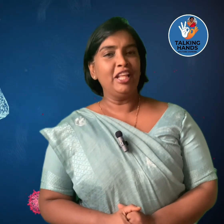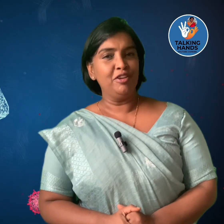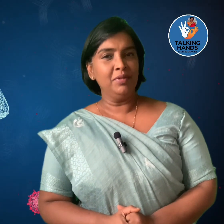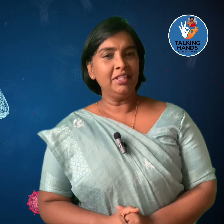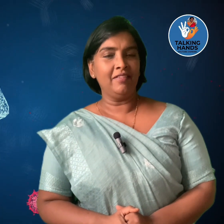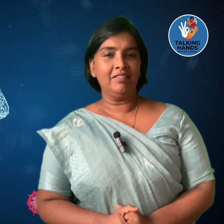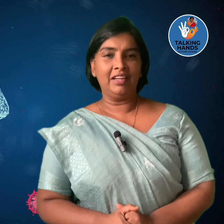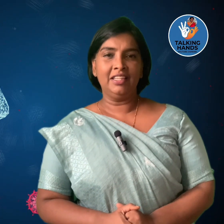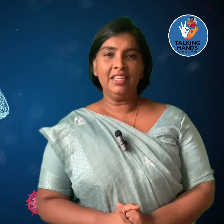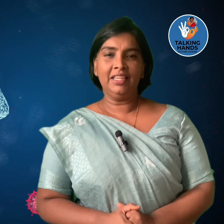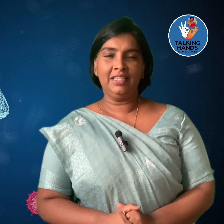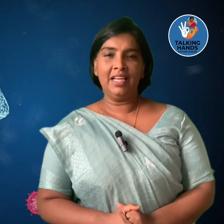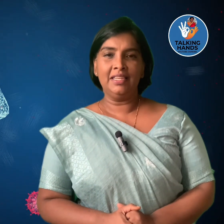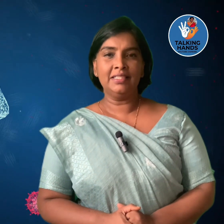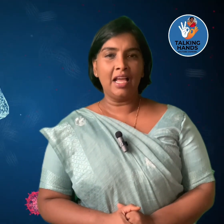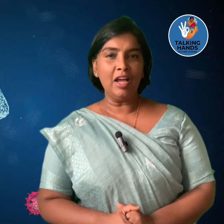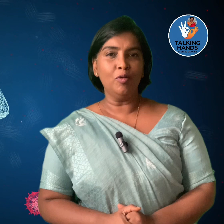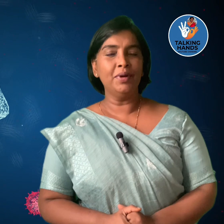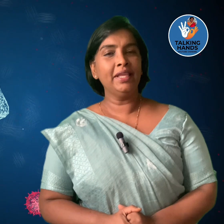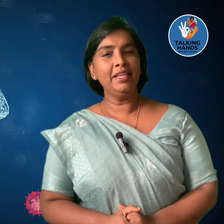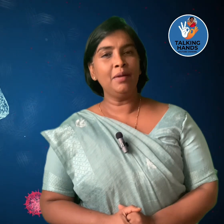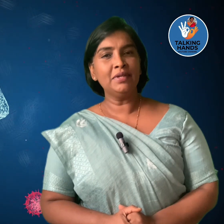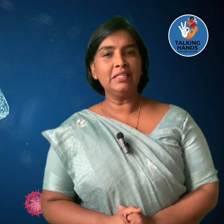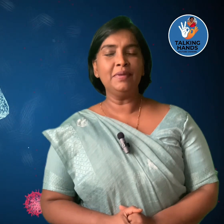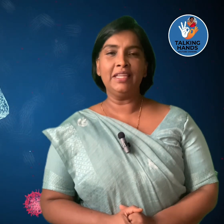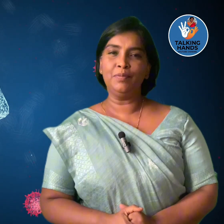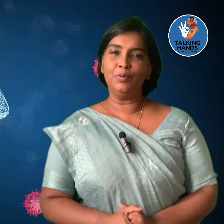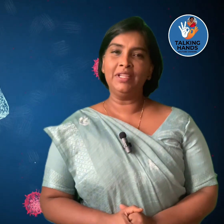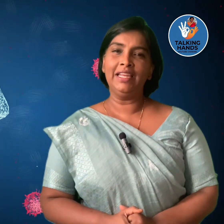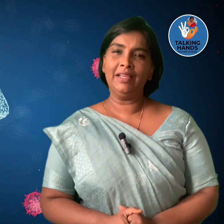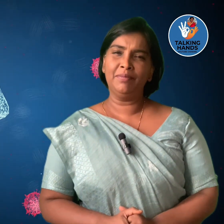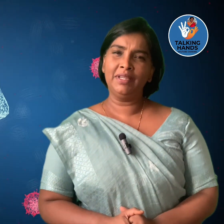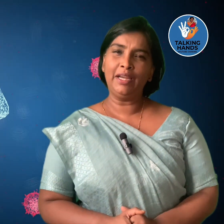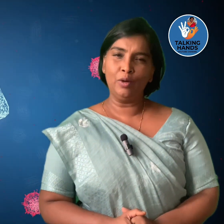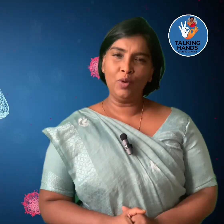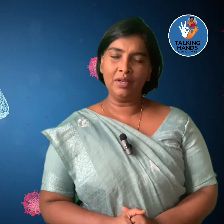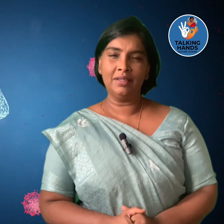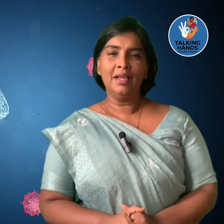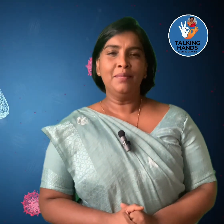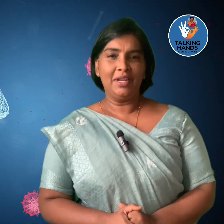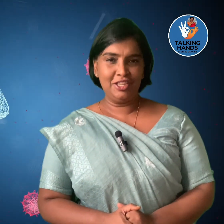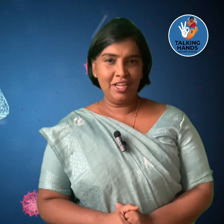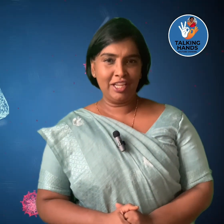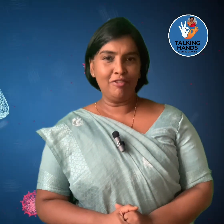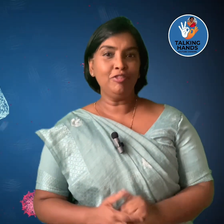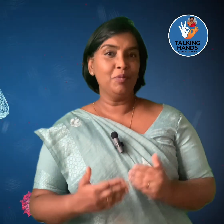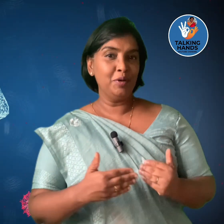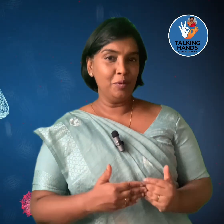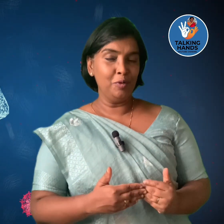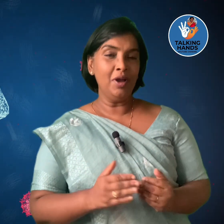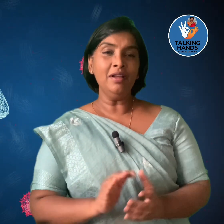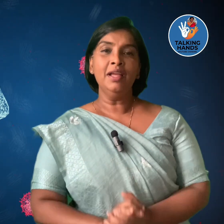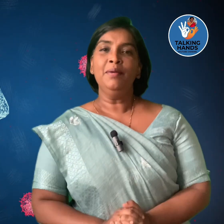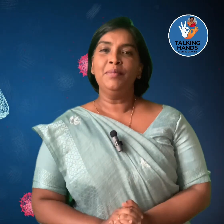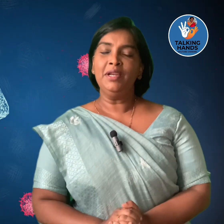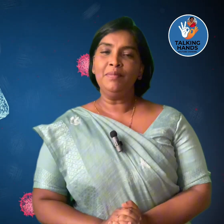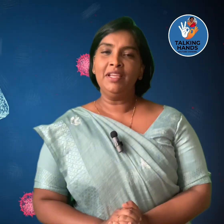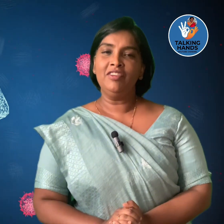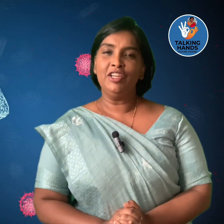දැනුම තව වර්ධනය කරගන්න සහ ඔබගේ යම්කිසි බිහිරි පුද්ගලයෙක් ගැටලුවක් ප්‍රශ්නයක් ඇහුවොත් ඔබට පුළුවන් මෙන්න මේ වීඩියෝ